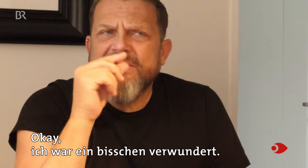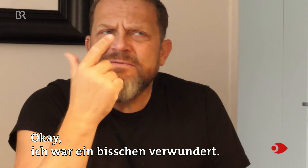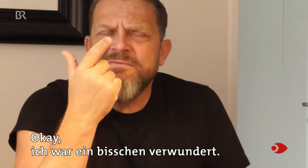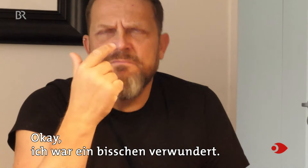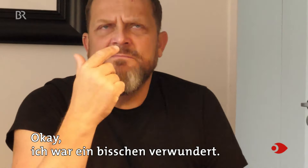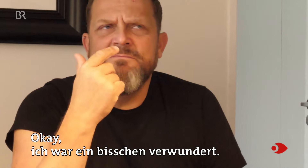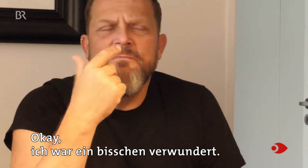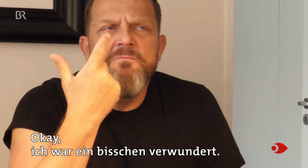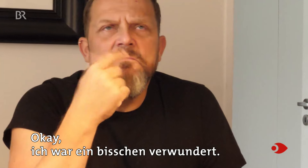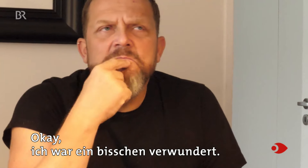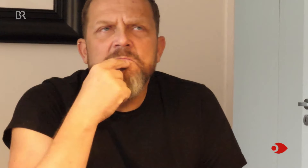bisschen verwundert.